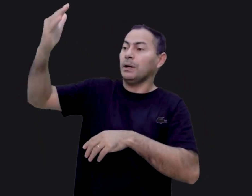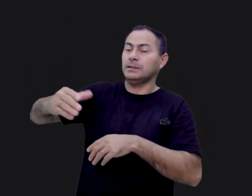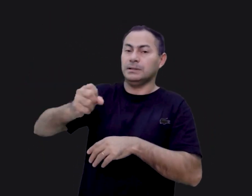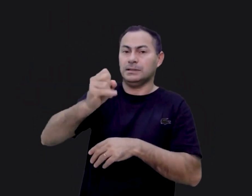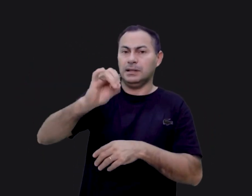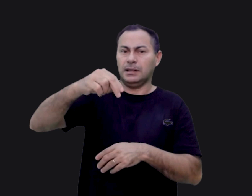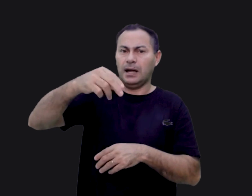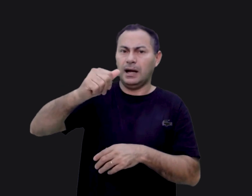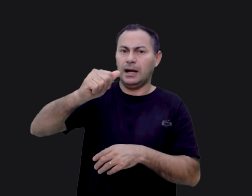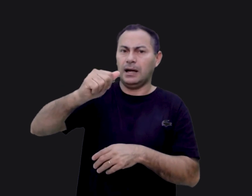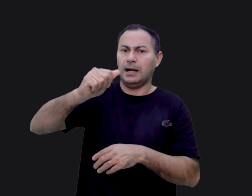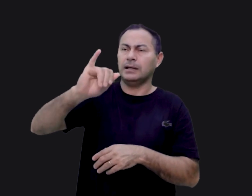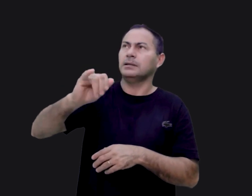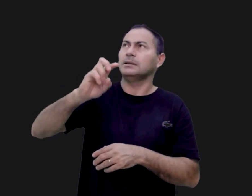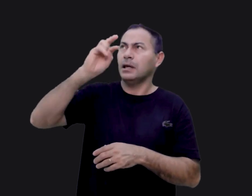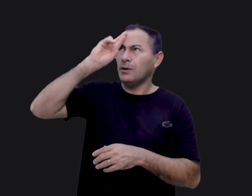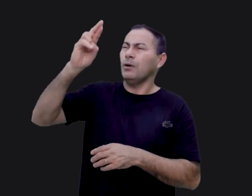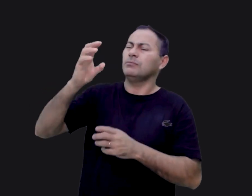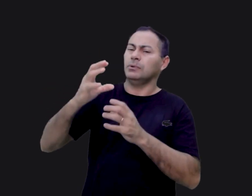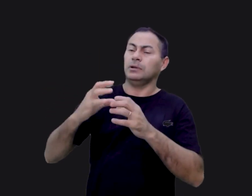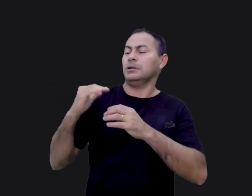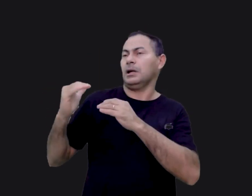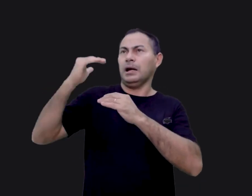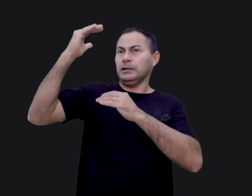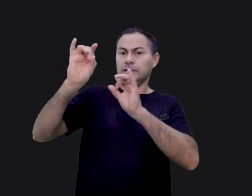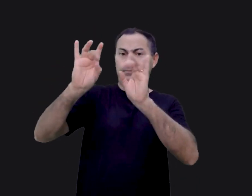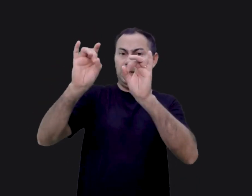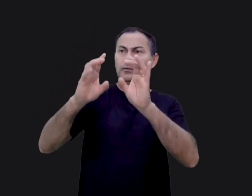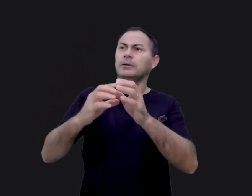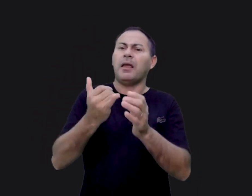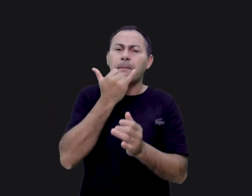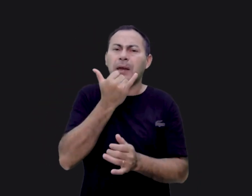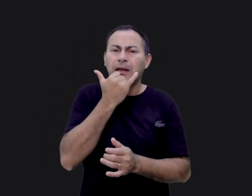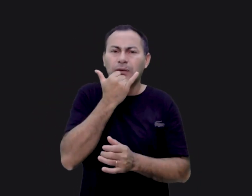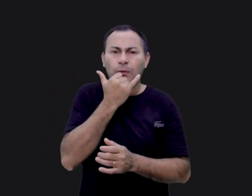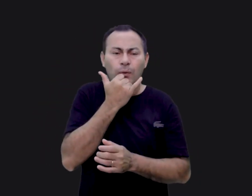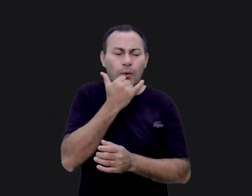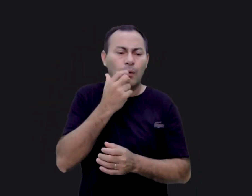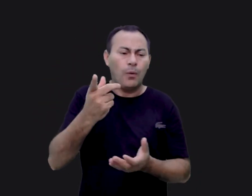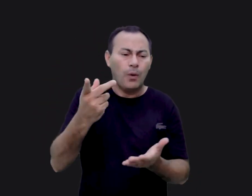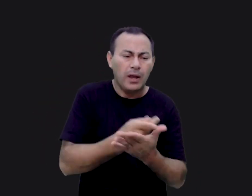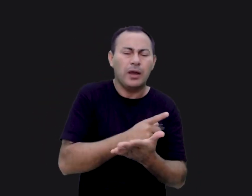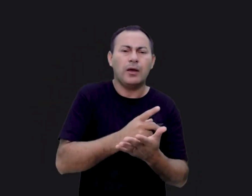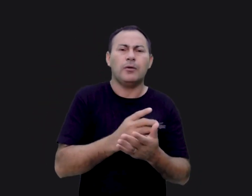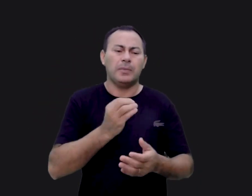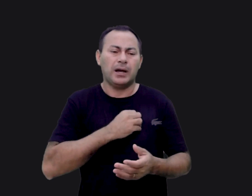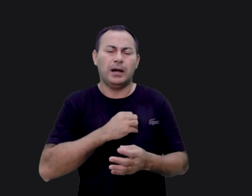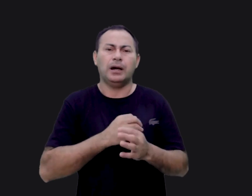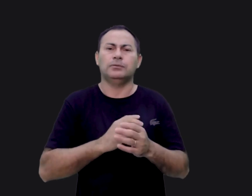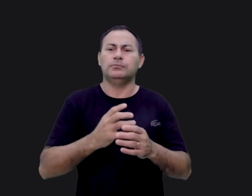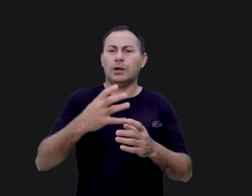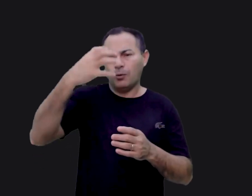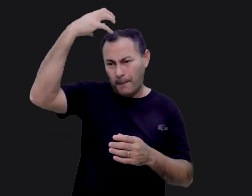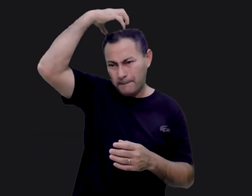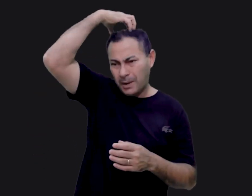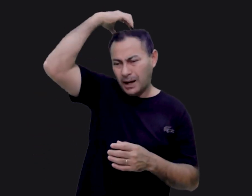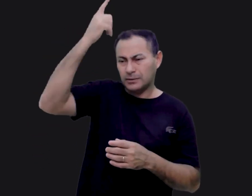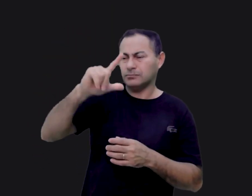orou. O Senhor é longânimo, grande em benevolência, que perdoa a iniquidade e a transgressão, que o culpado não tem